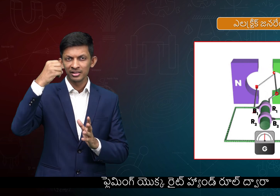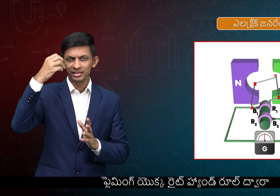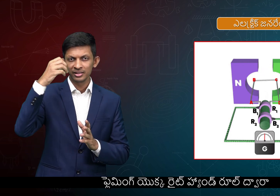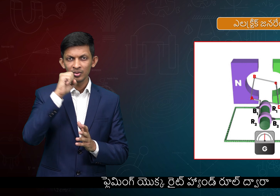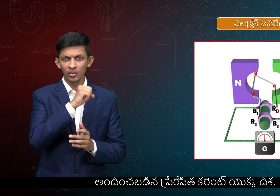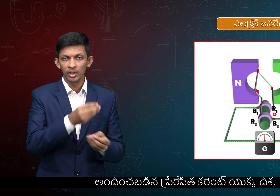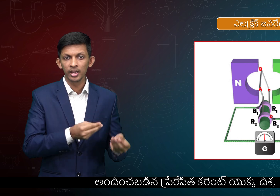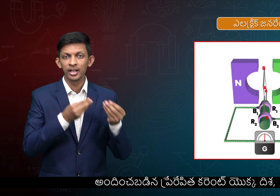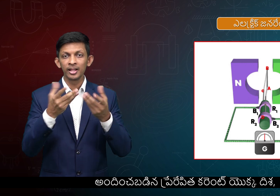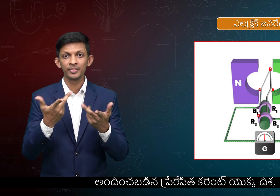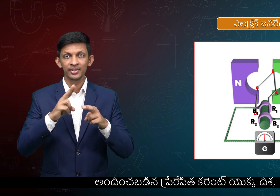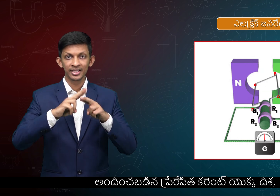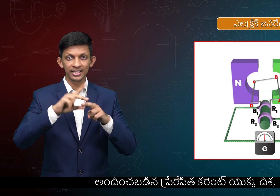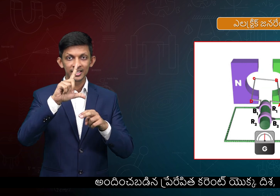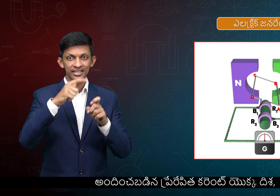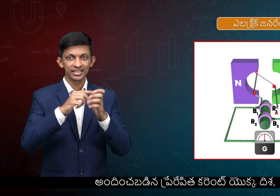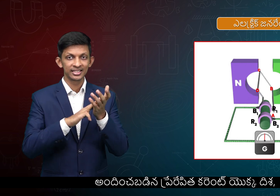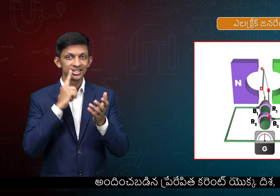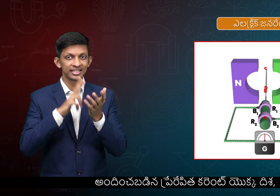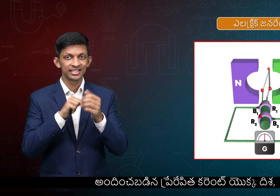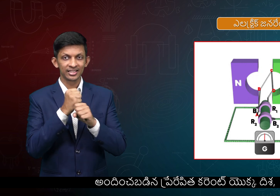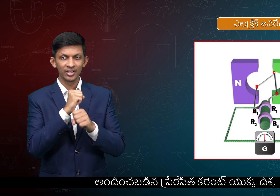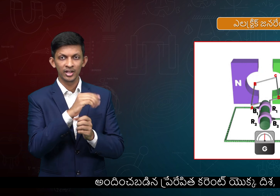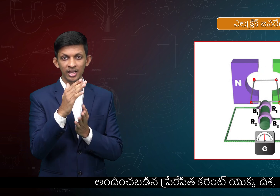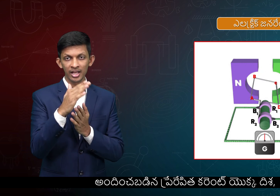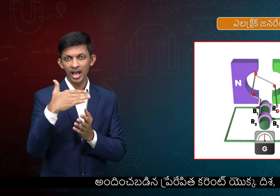ద్వారా అందించబడిన ప్రేరేపిత కరెంటు యొక్క దిశ